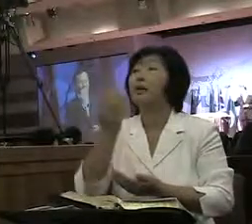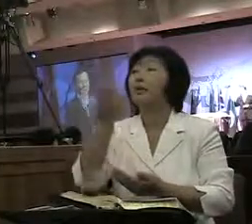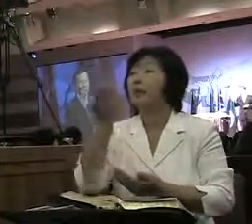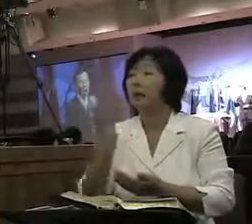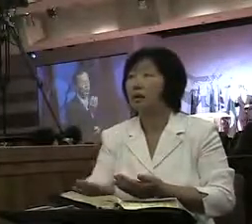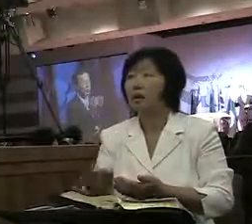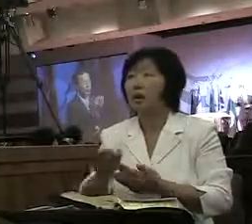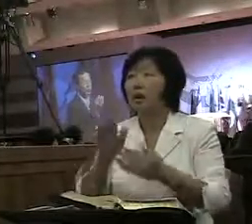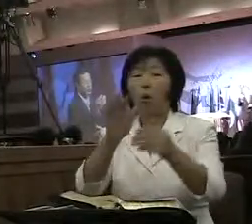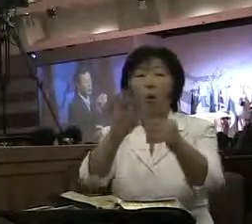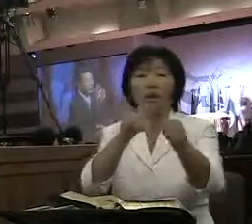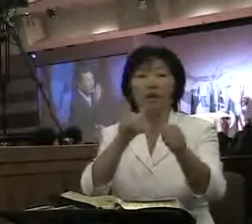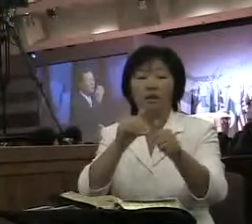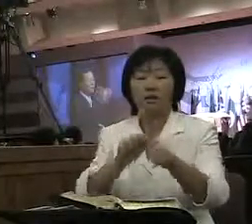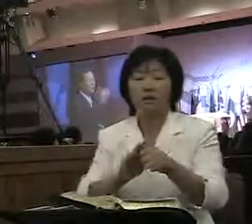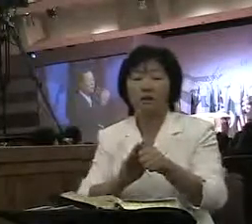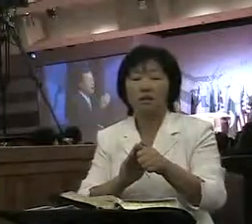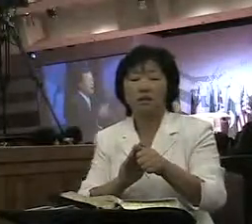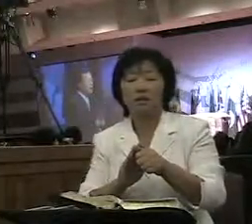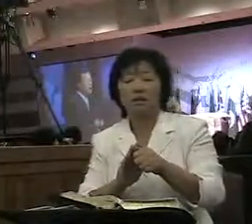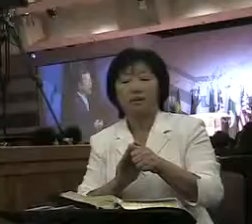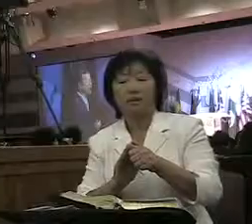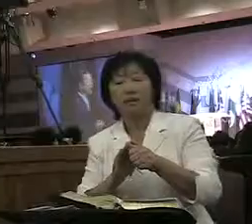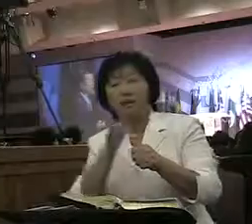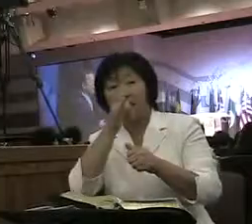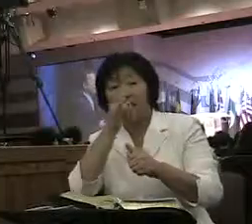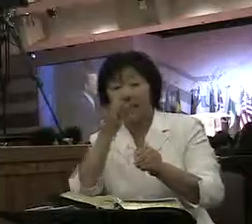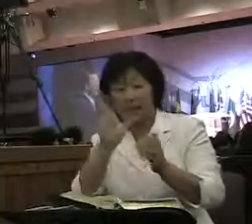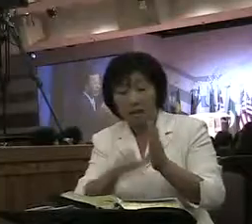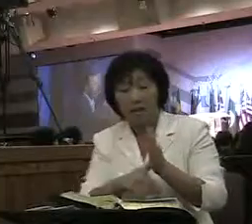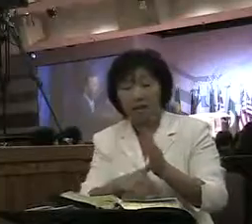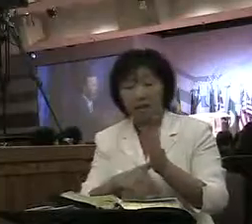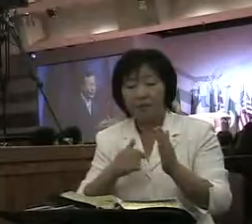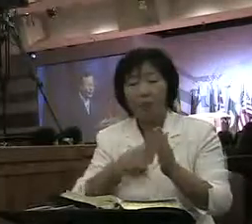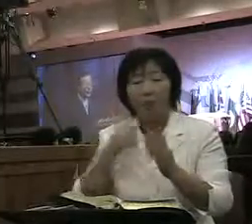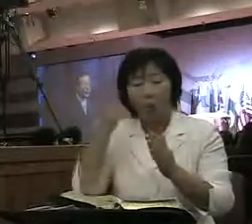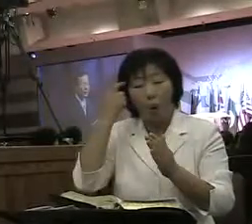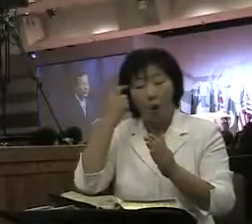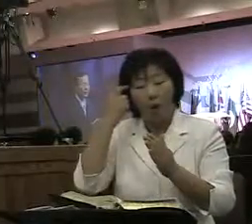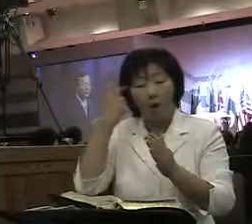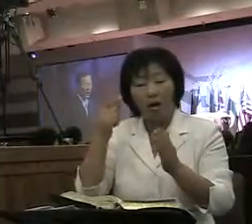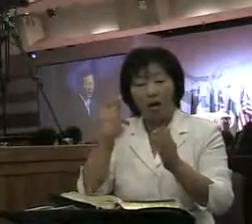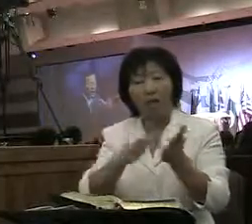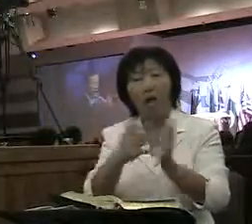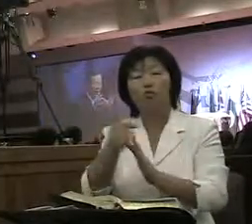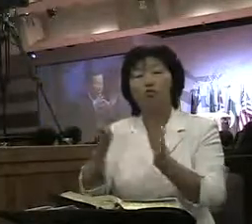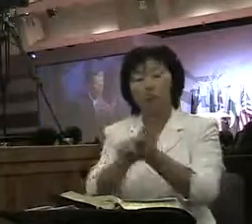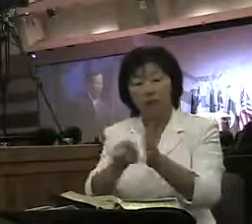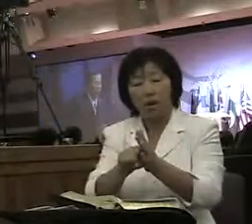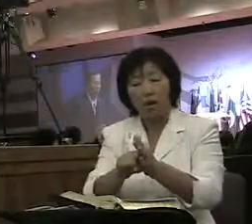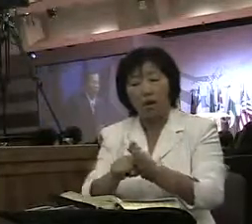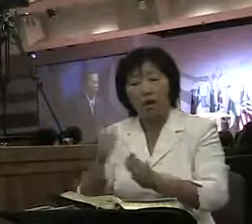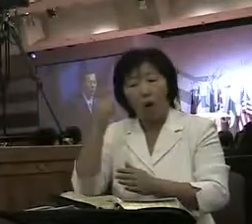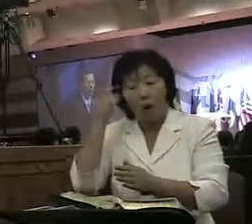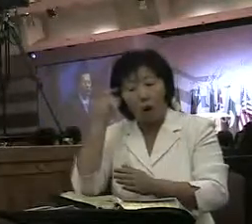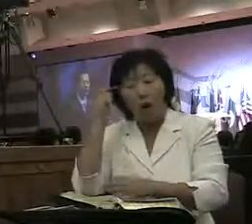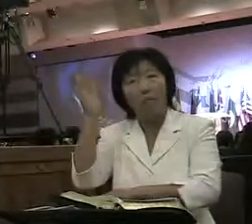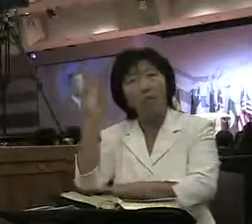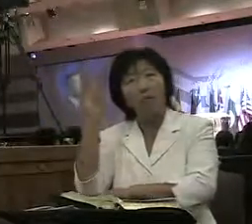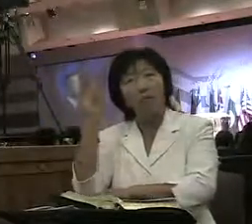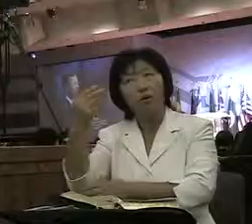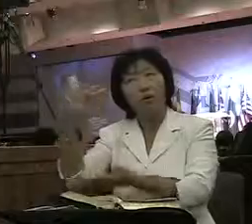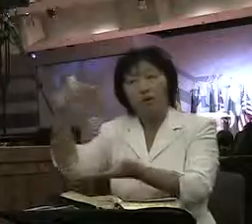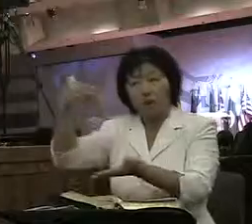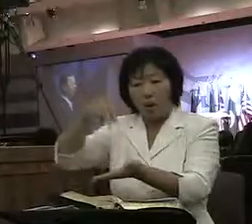그러나 컬링, sense of calling이 있을 때 내가 왜 예수 믿는가? 내가 왜 말씀으로 세움 받아야